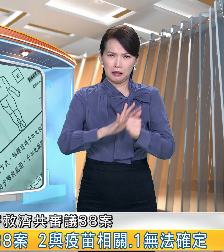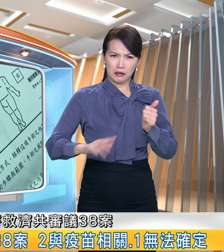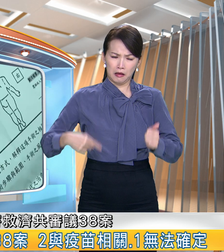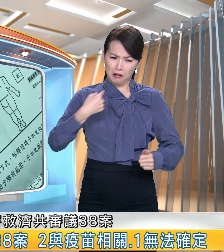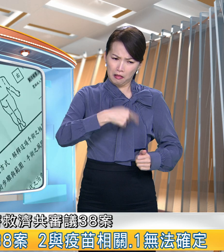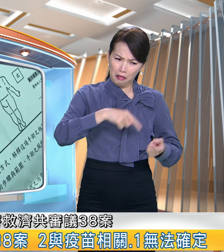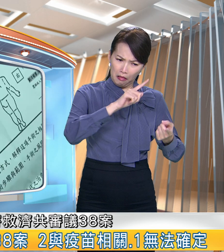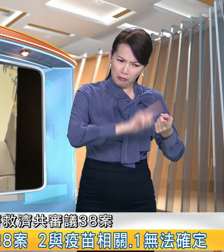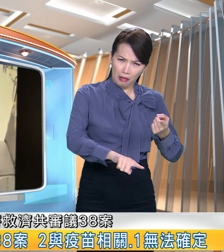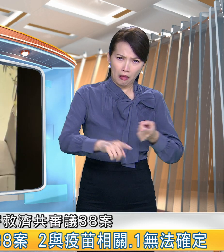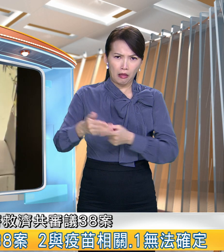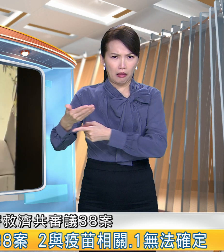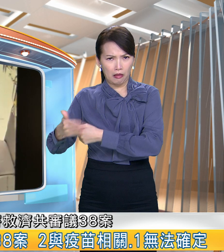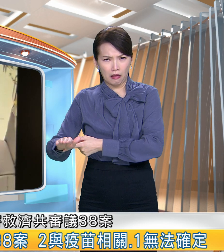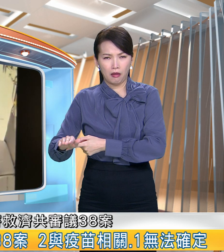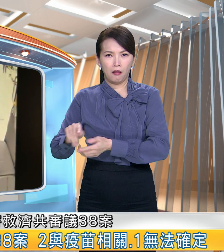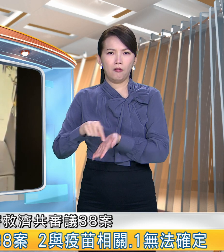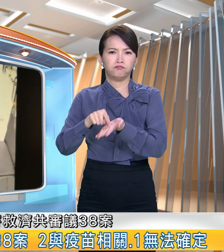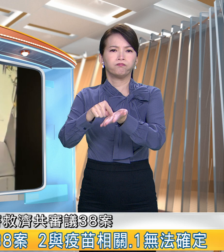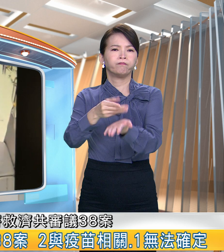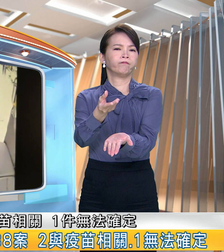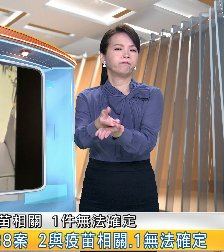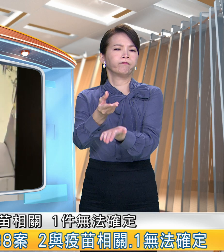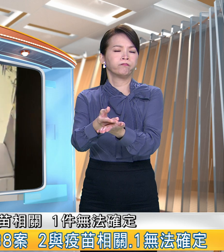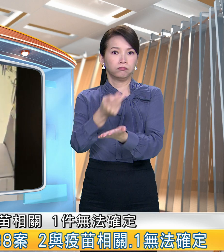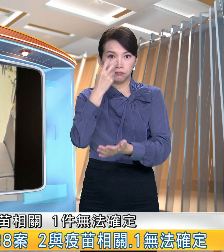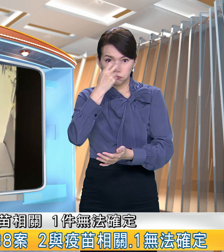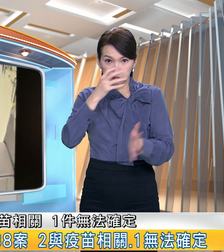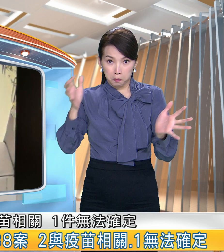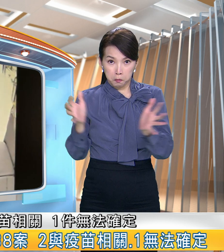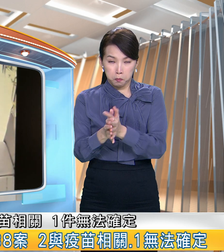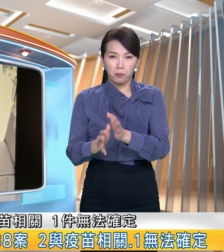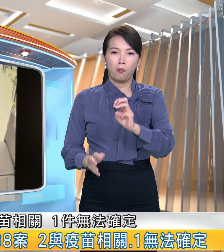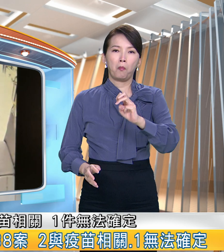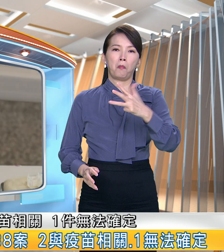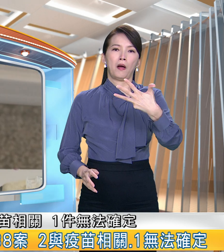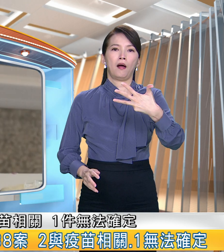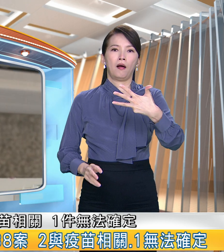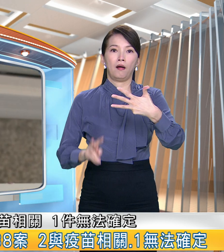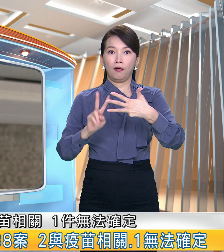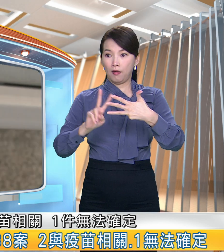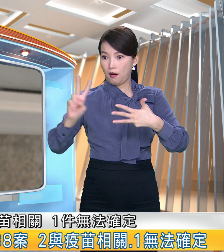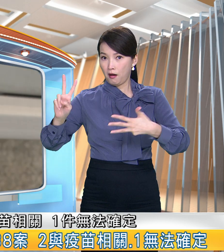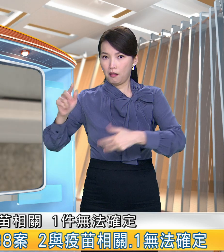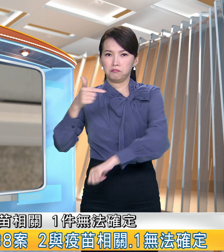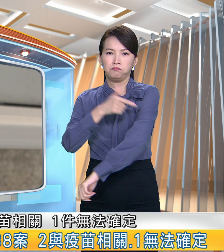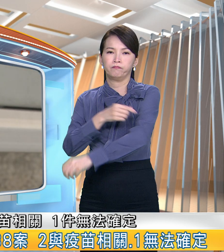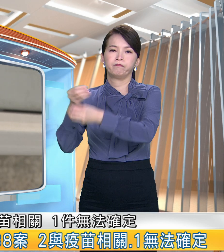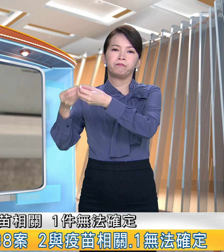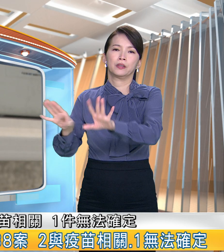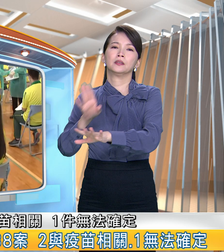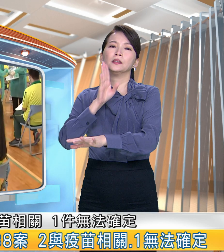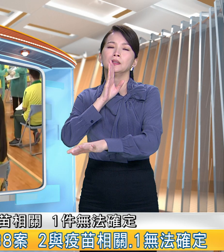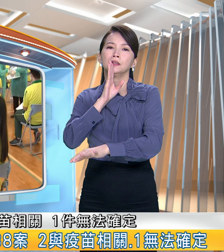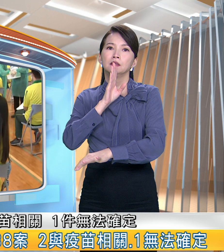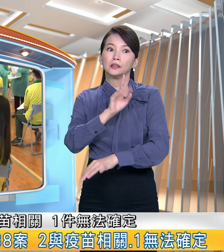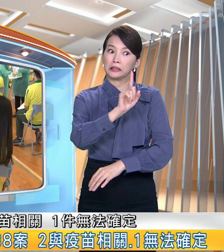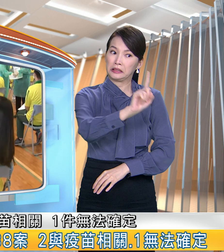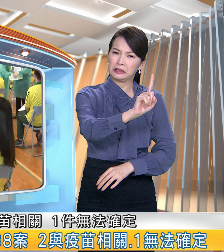救济，共审议了38件，而其中2件与疫苗相关，1件无法